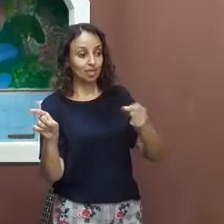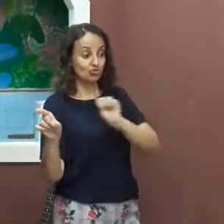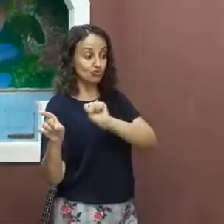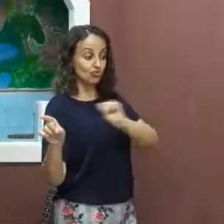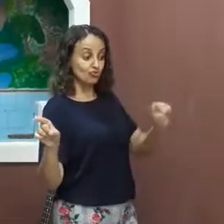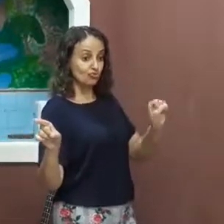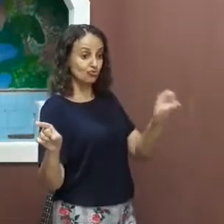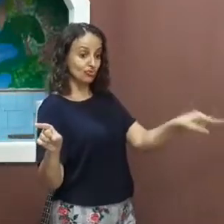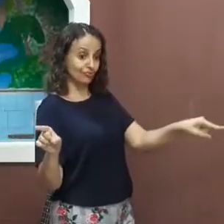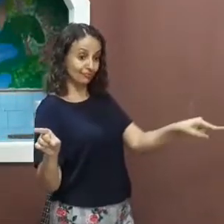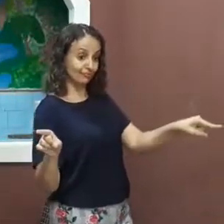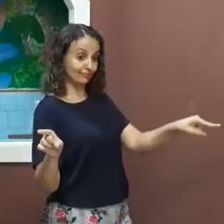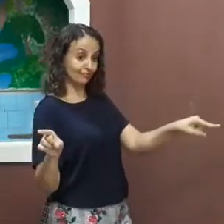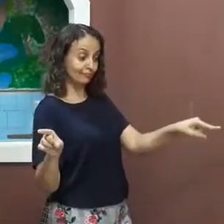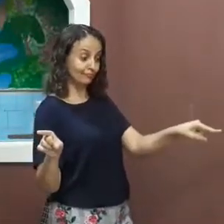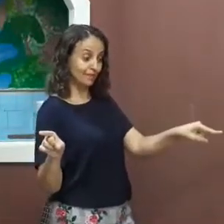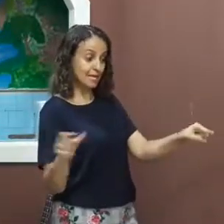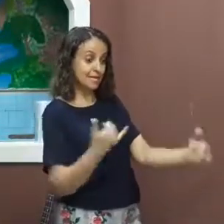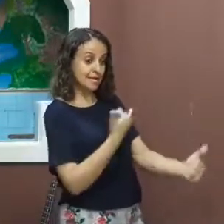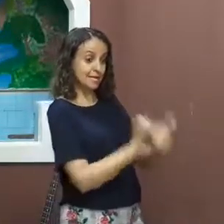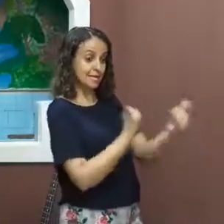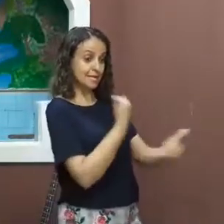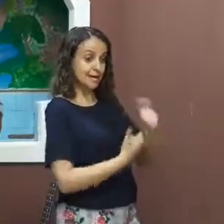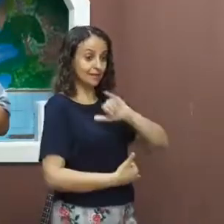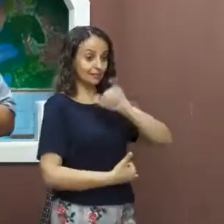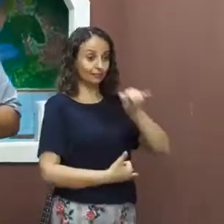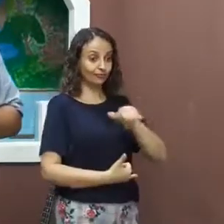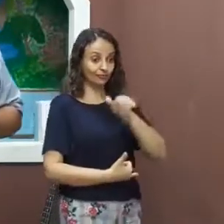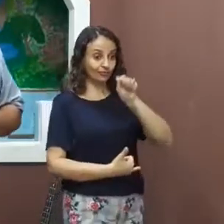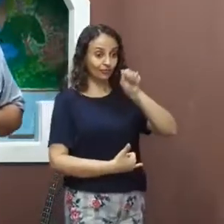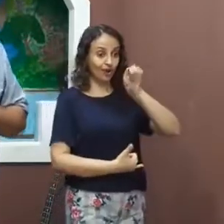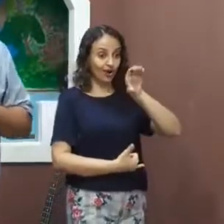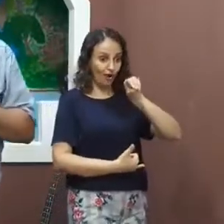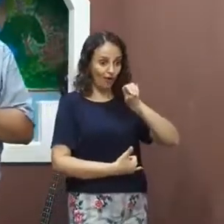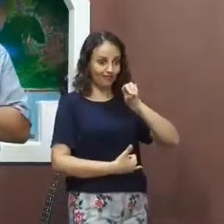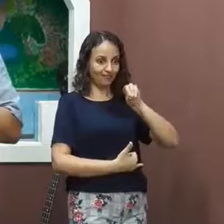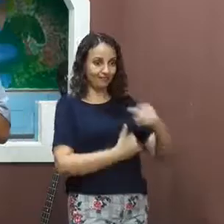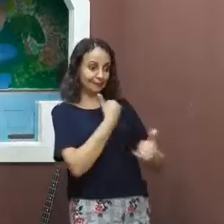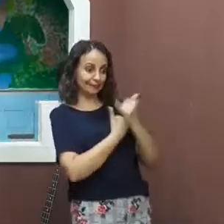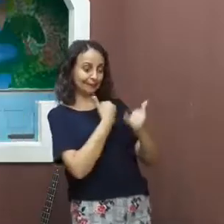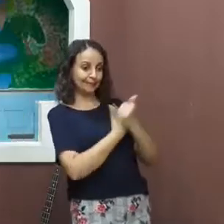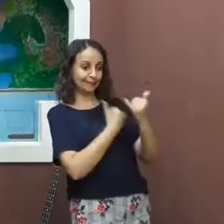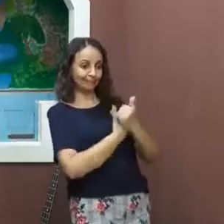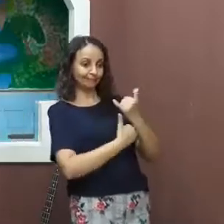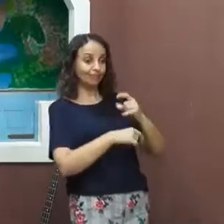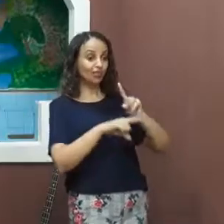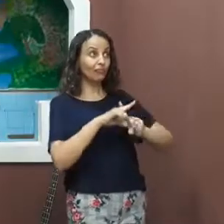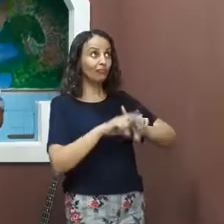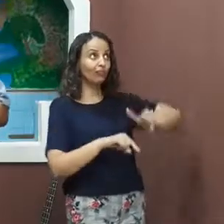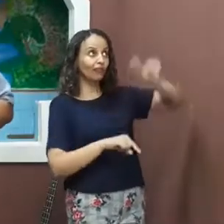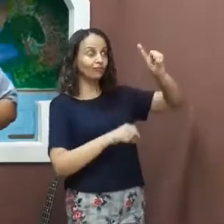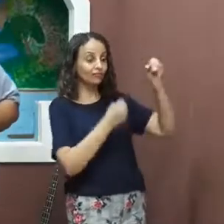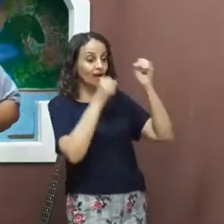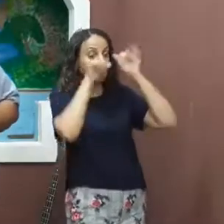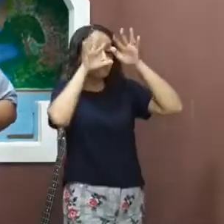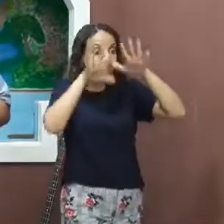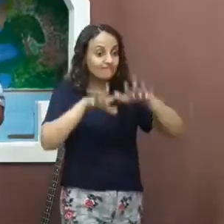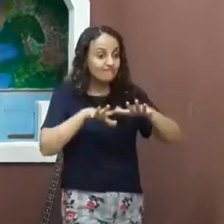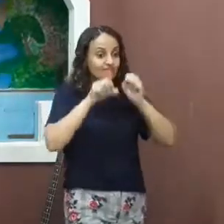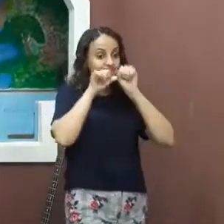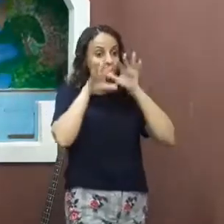realmente é um Labão, ele vai enganando, porque Jacó era abençoado por Deus, e o pagamento